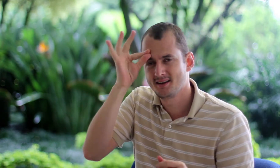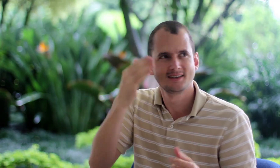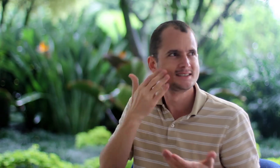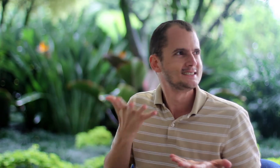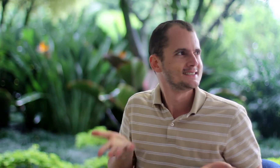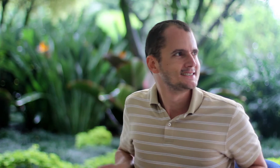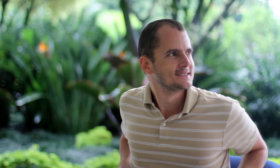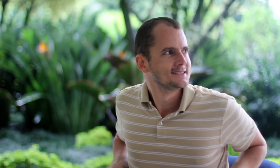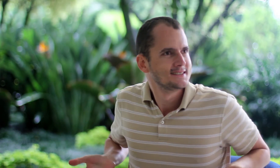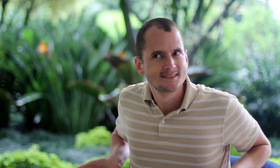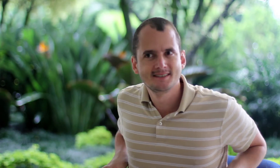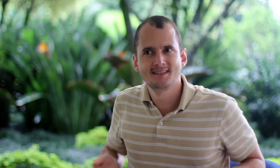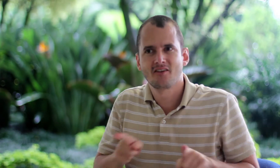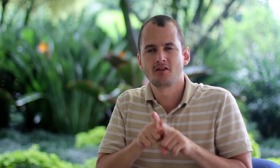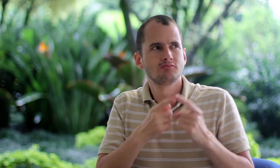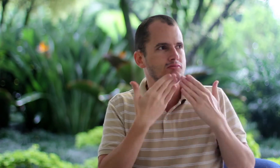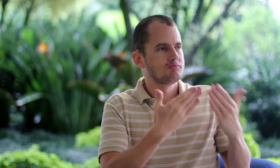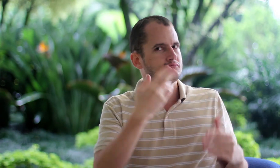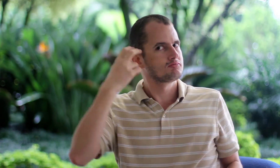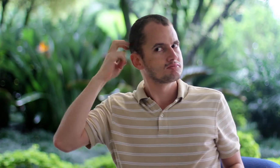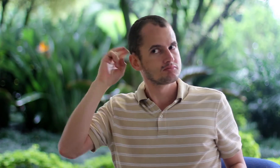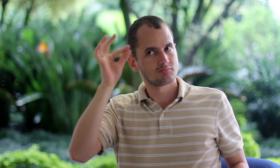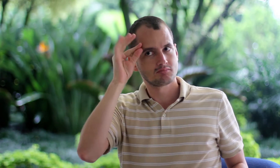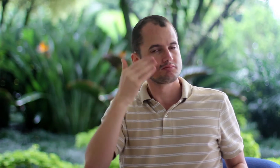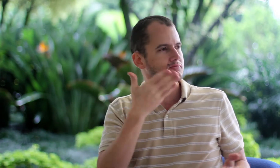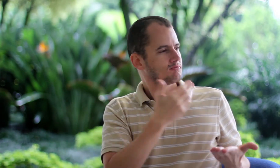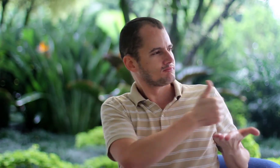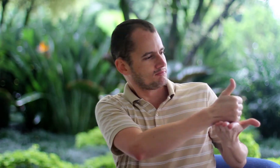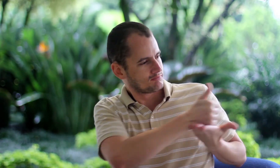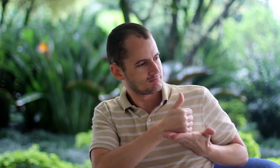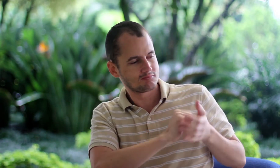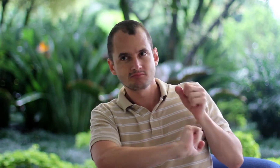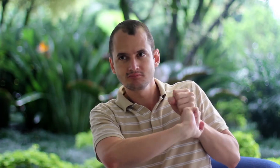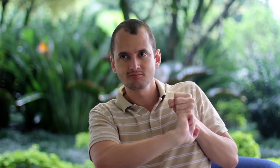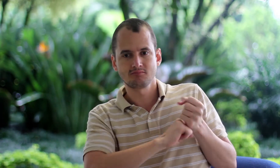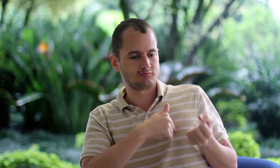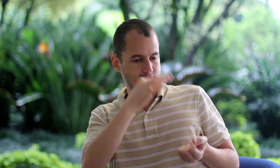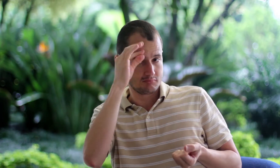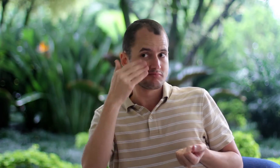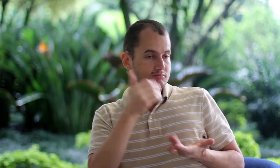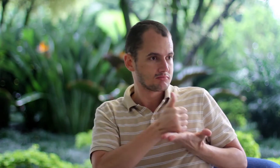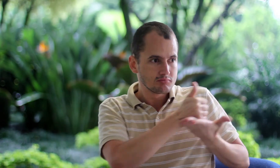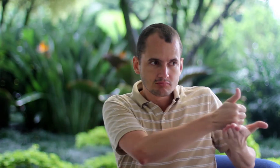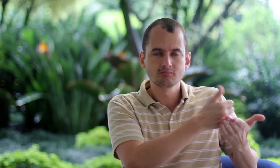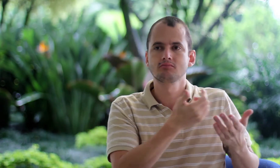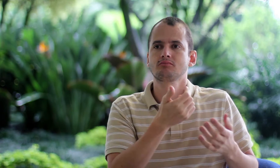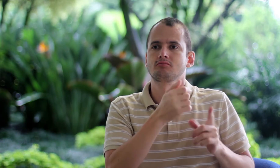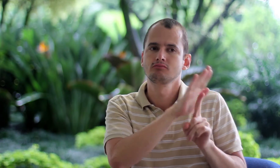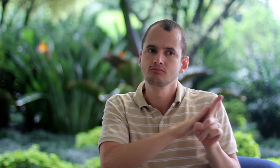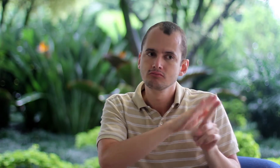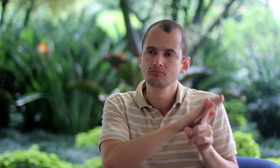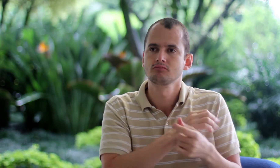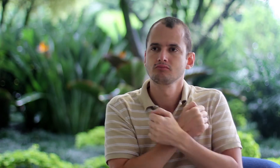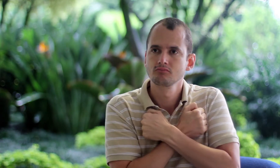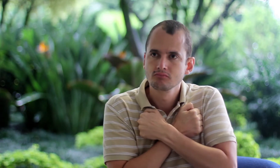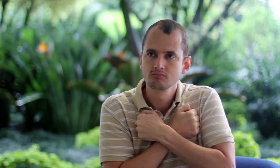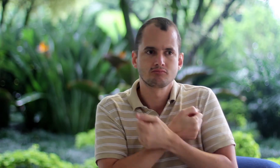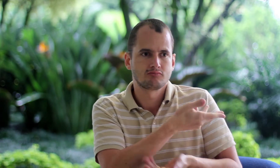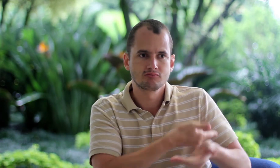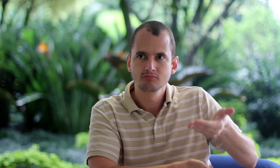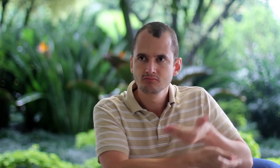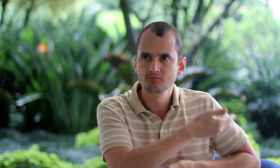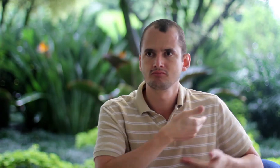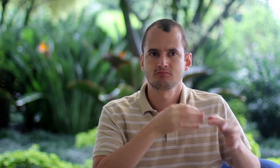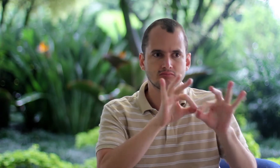ITM, es ayudarte, empujarte. Y ahorita tú también me empujas y me ayudas a mí, podernos ayudar y, eso, y querernos